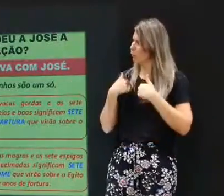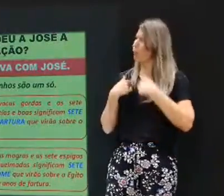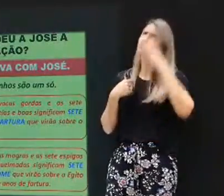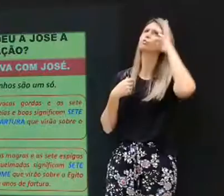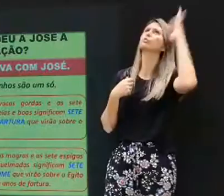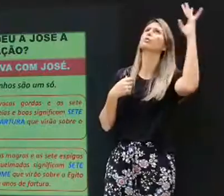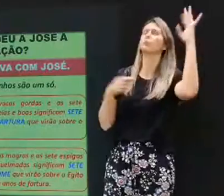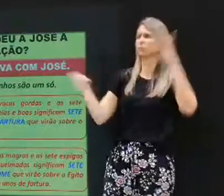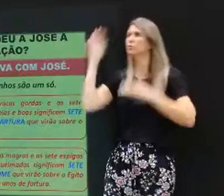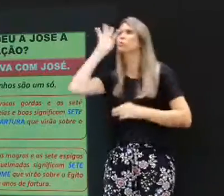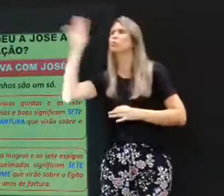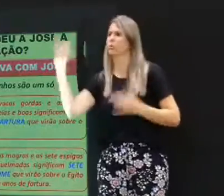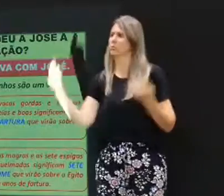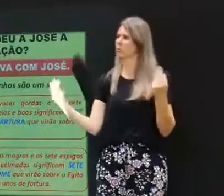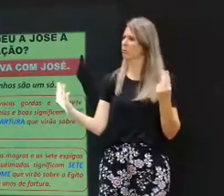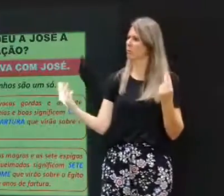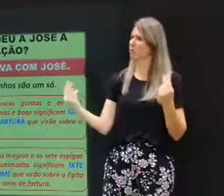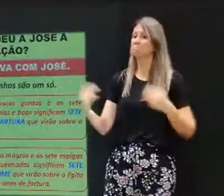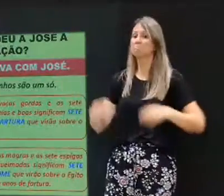eu concordo.